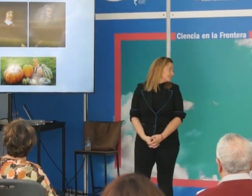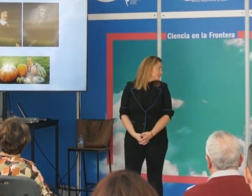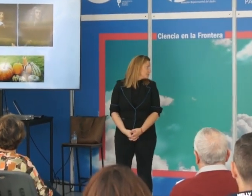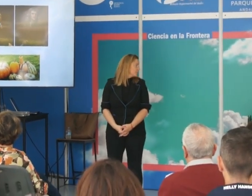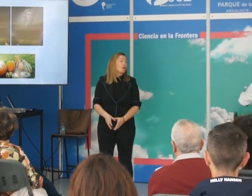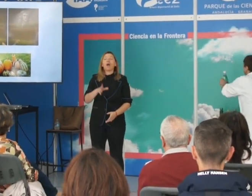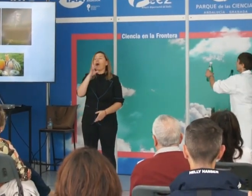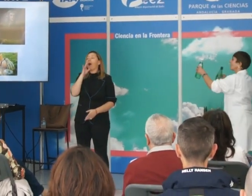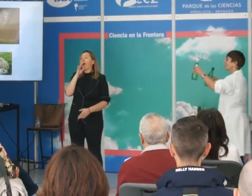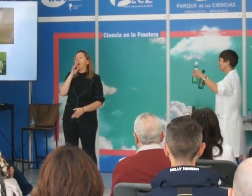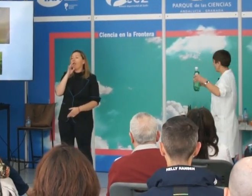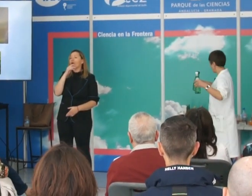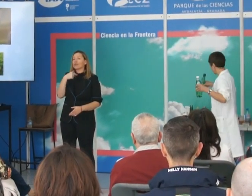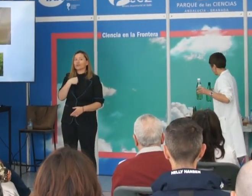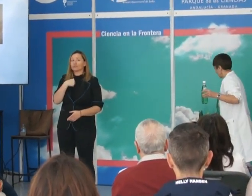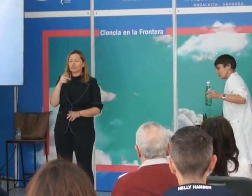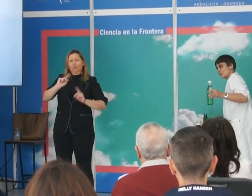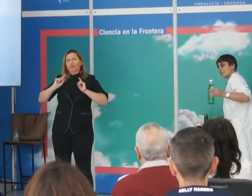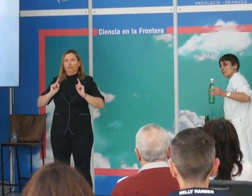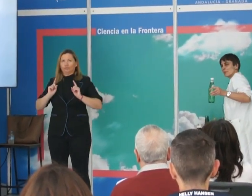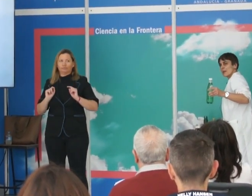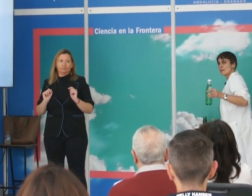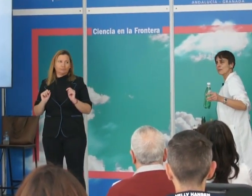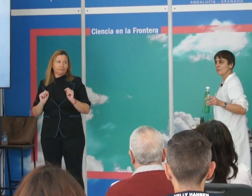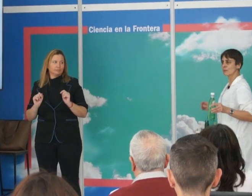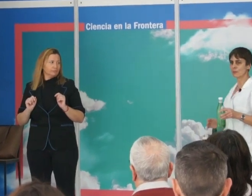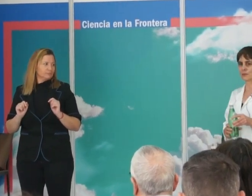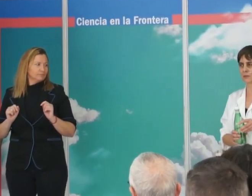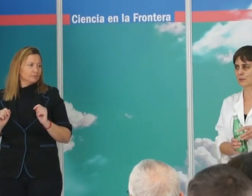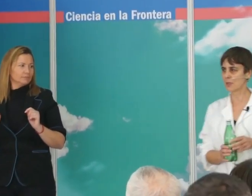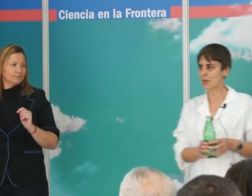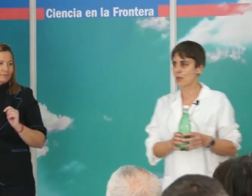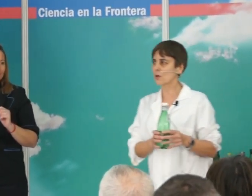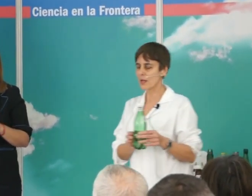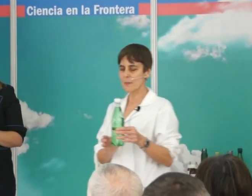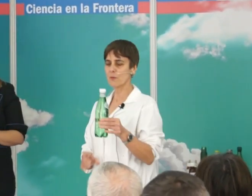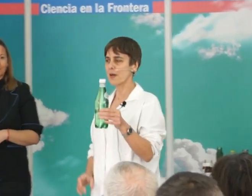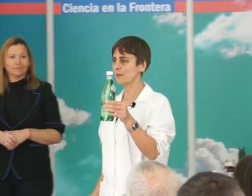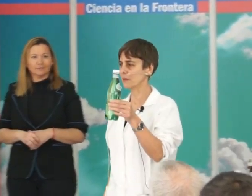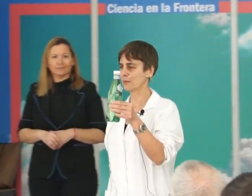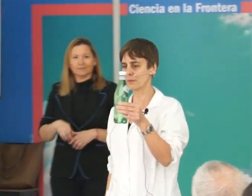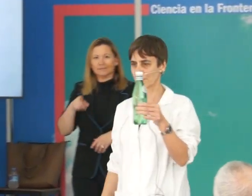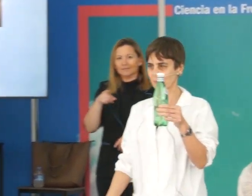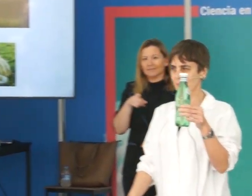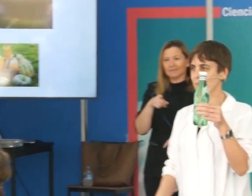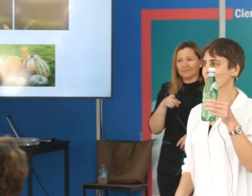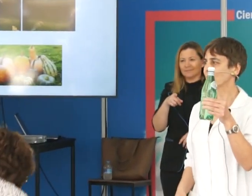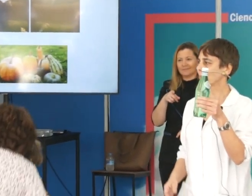Os paso por aquí ahora, bueno, no. ¿Quién? Conrada, porfa.